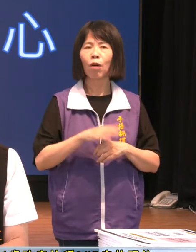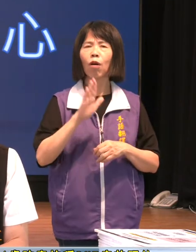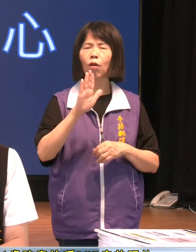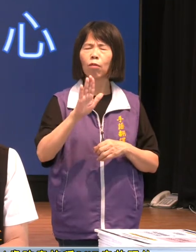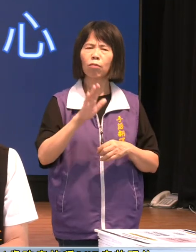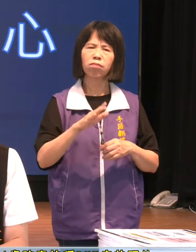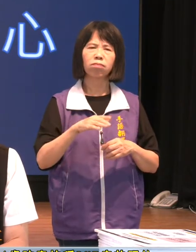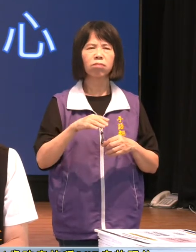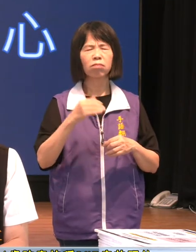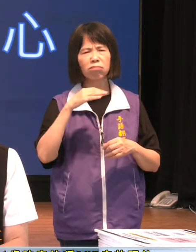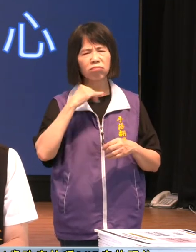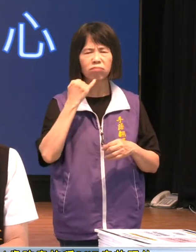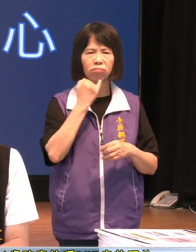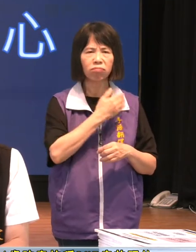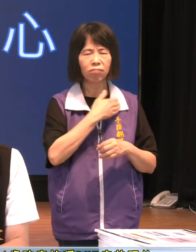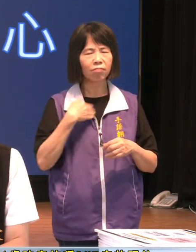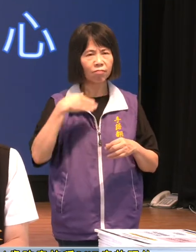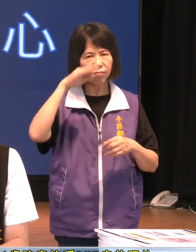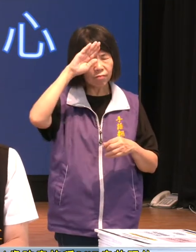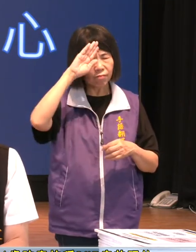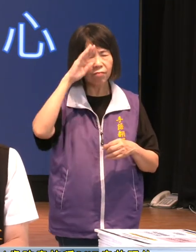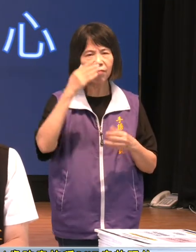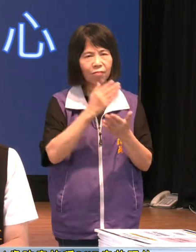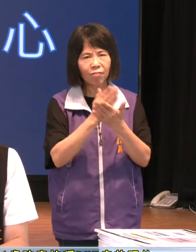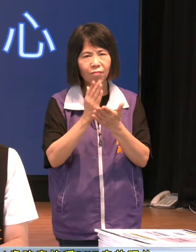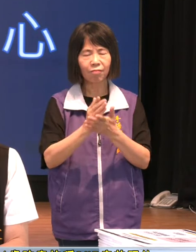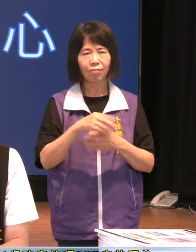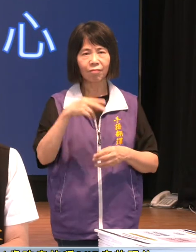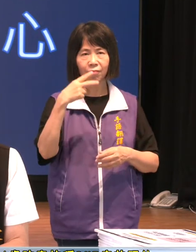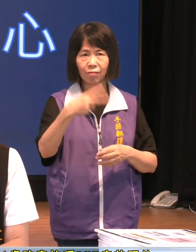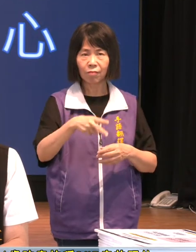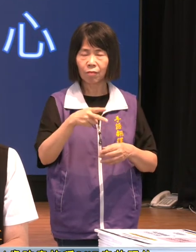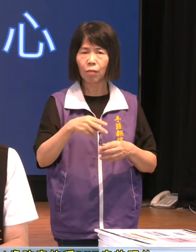素没办法到学校接种的这些小朋友，以及